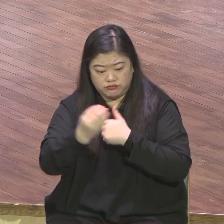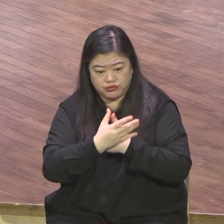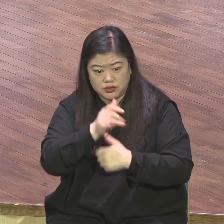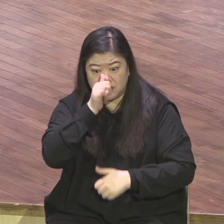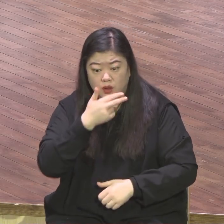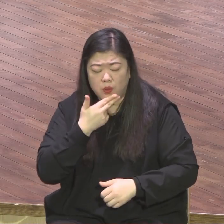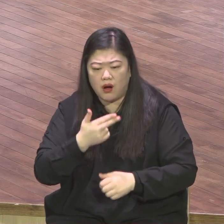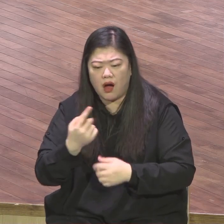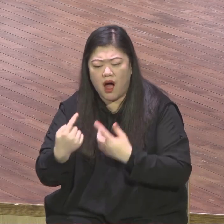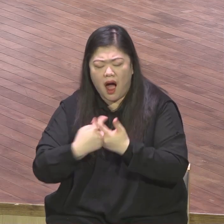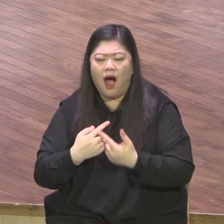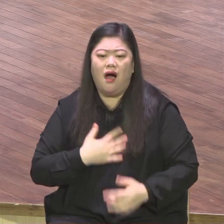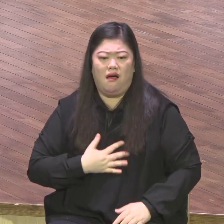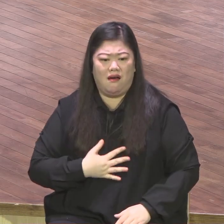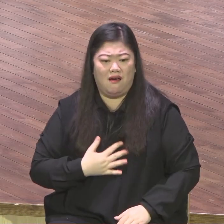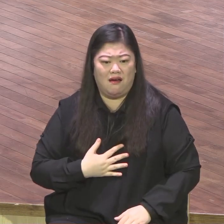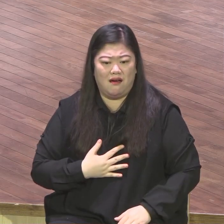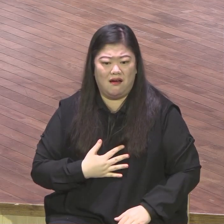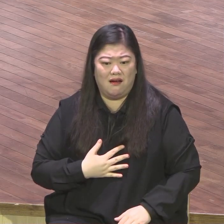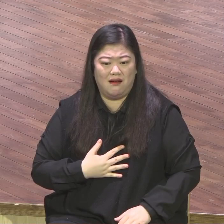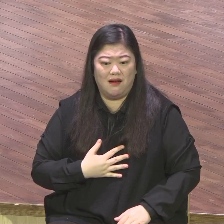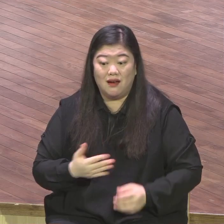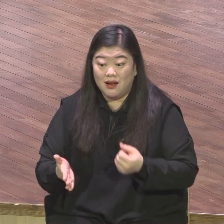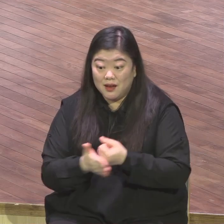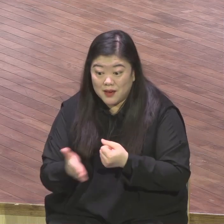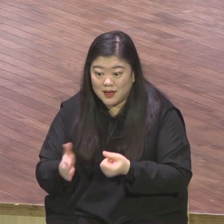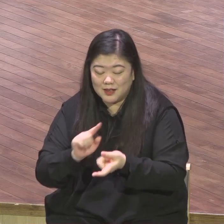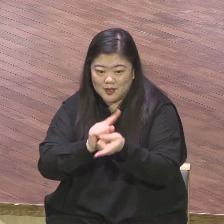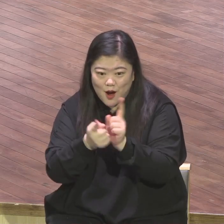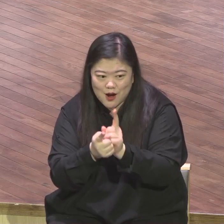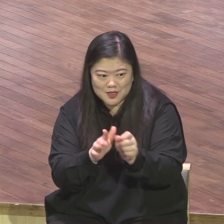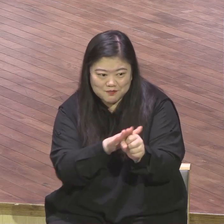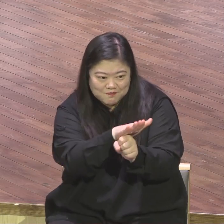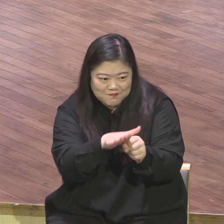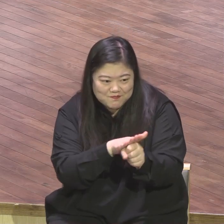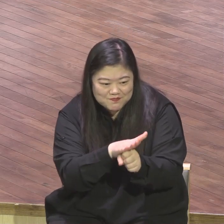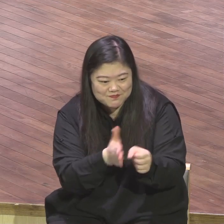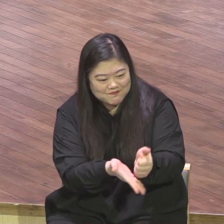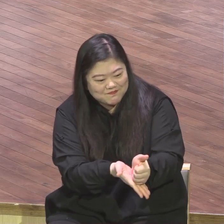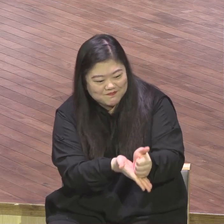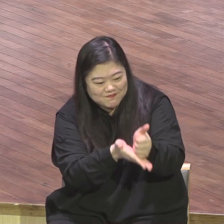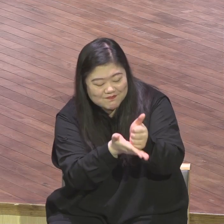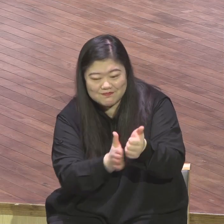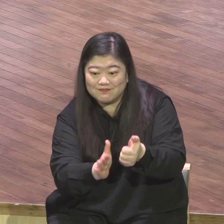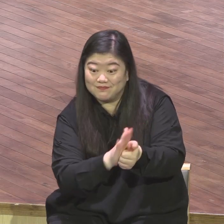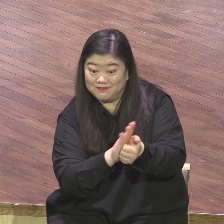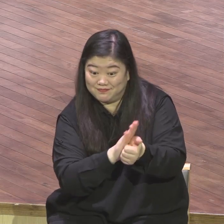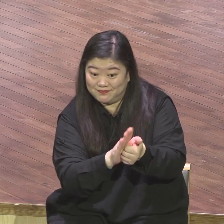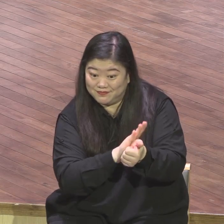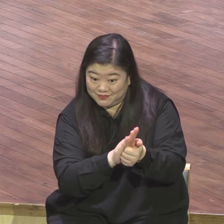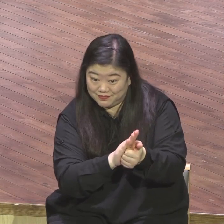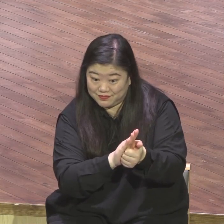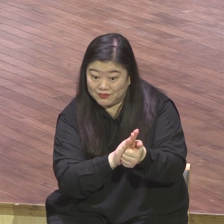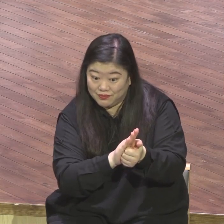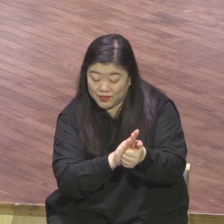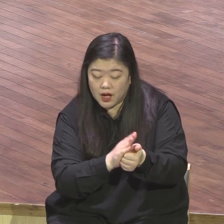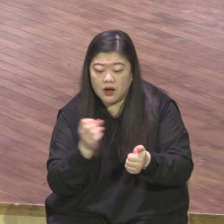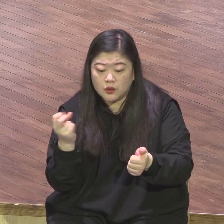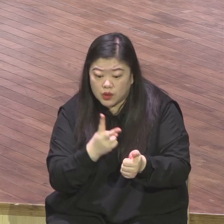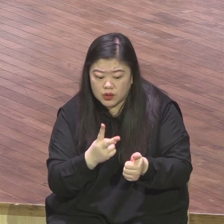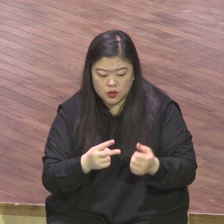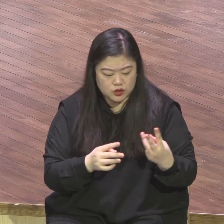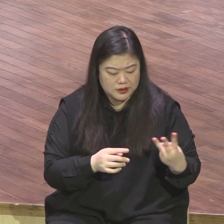성도들 성경이 말하는 오직 이 겸손한 이 마음으로 장결자 새가족을